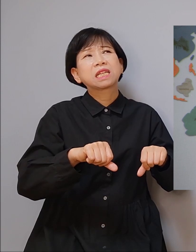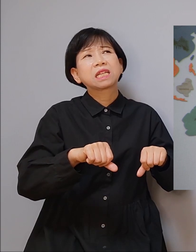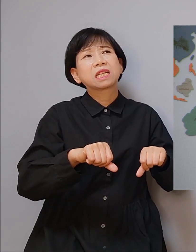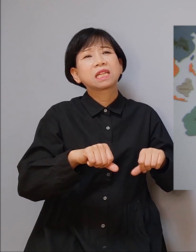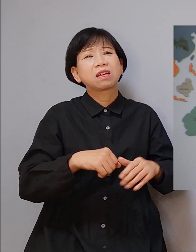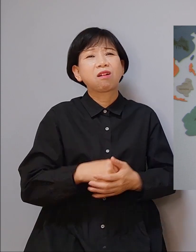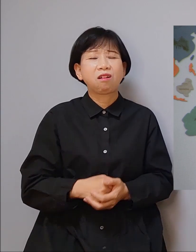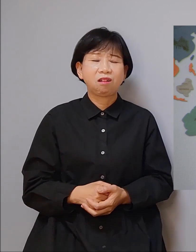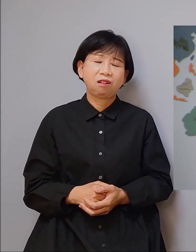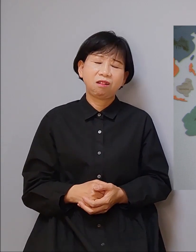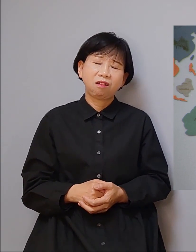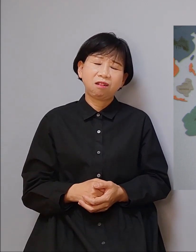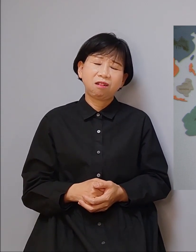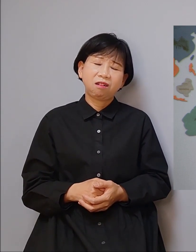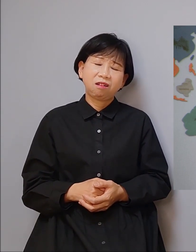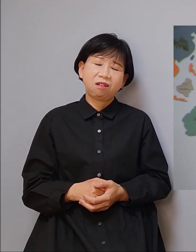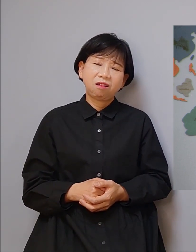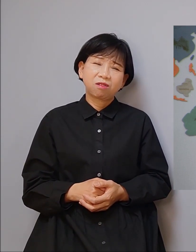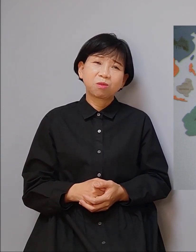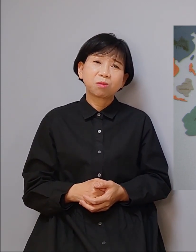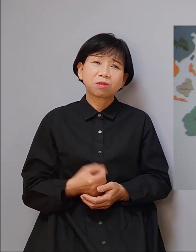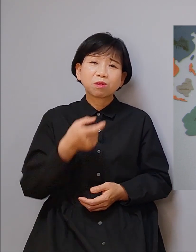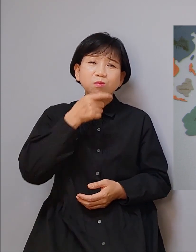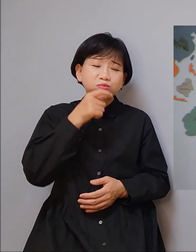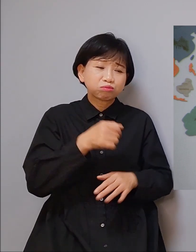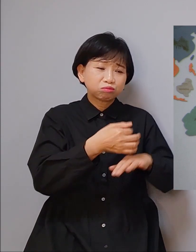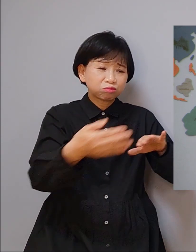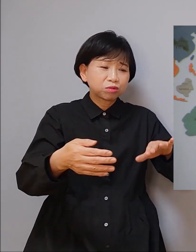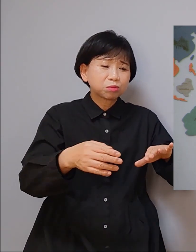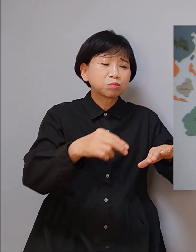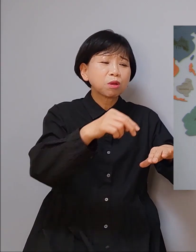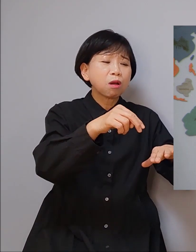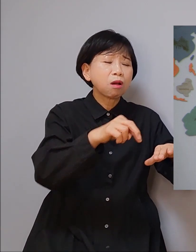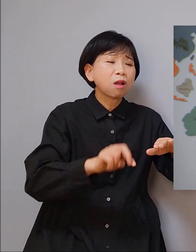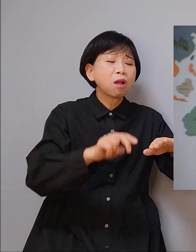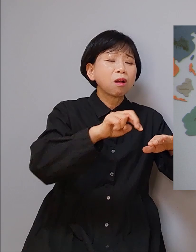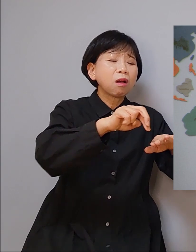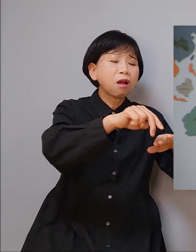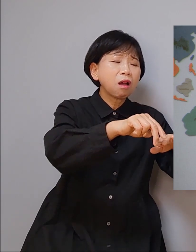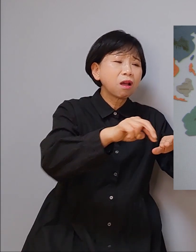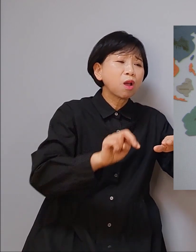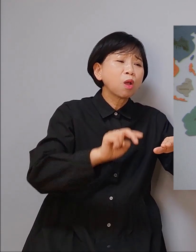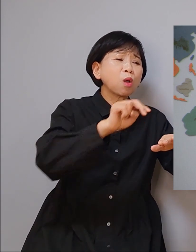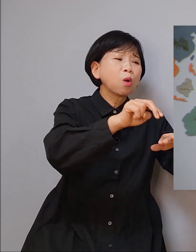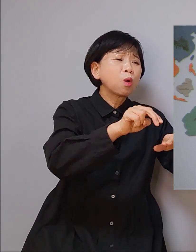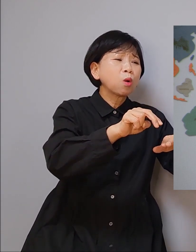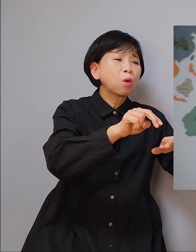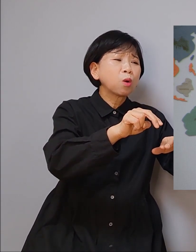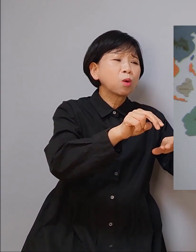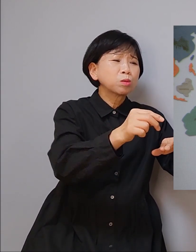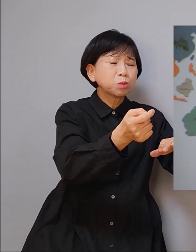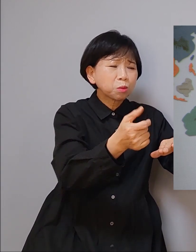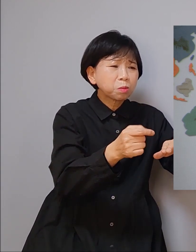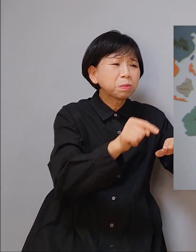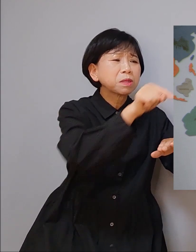또 어떤 군인은 이제 얼마 남지 않았는데 다 도착했는데